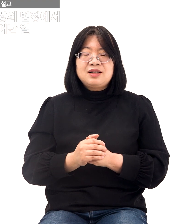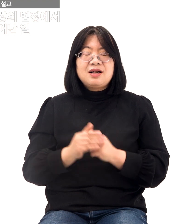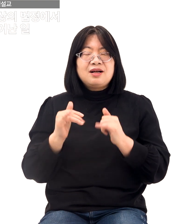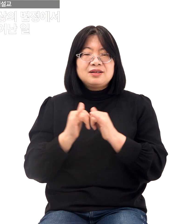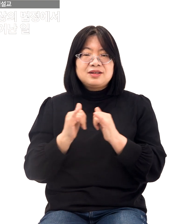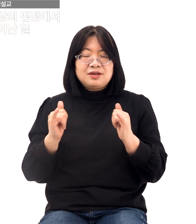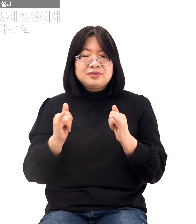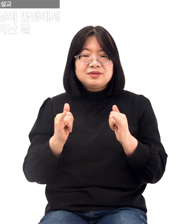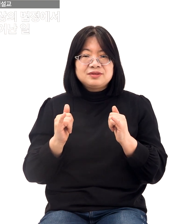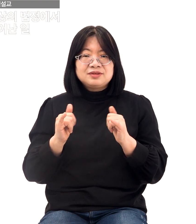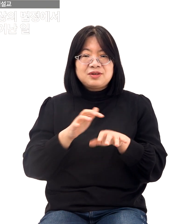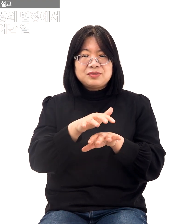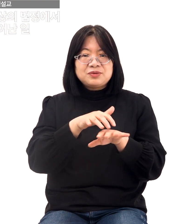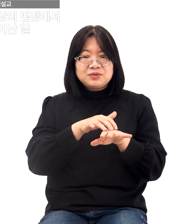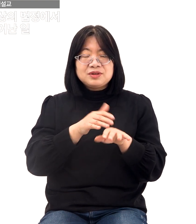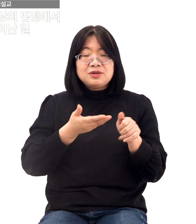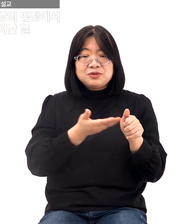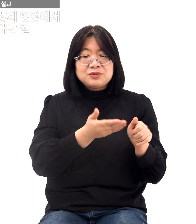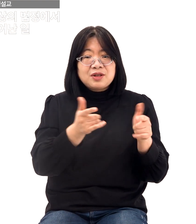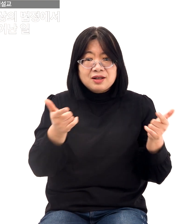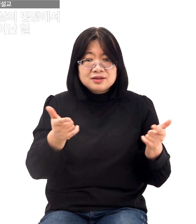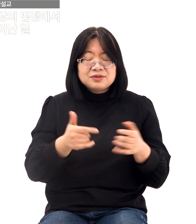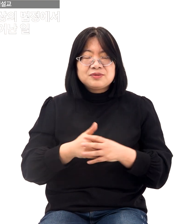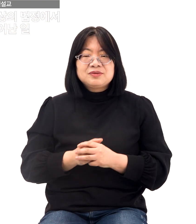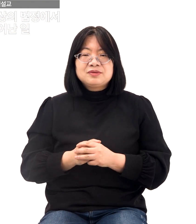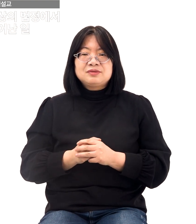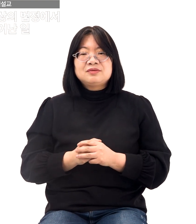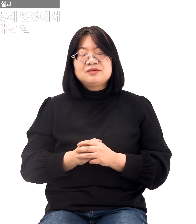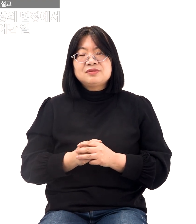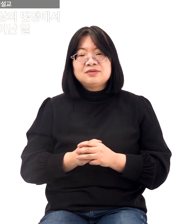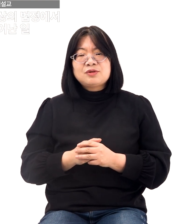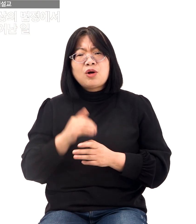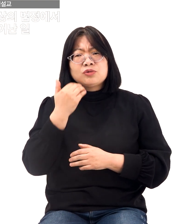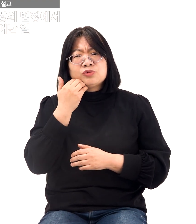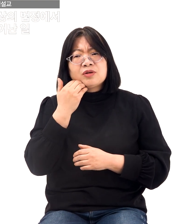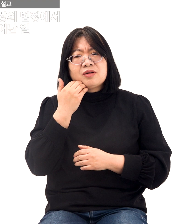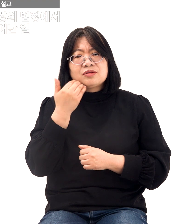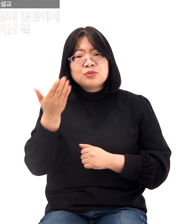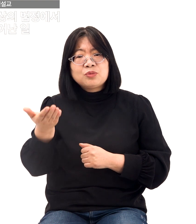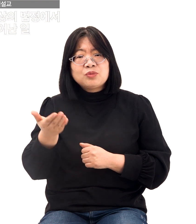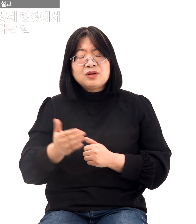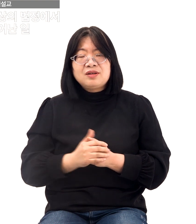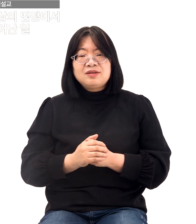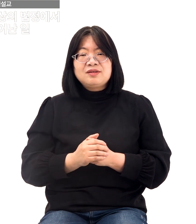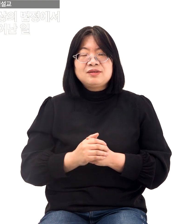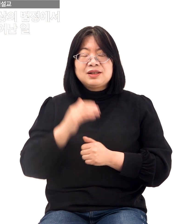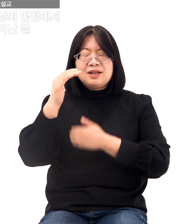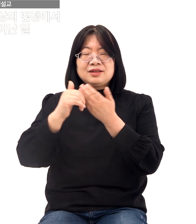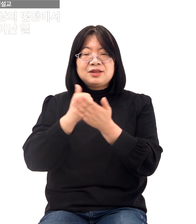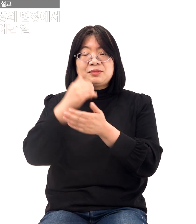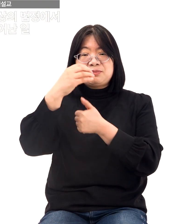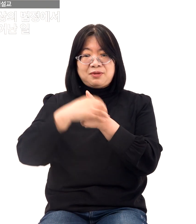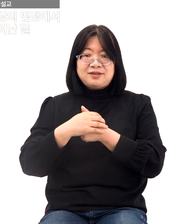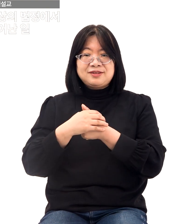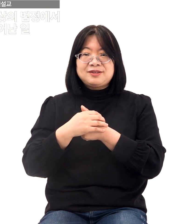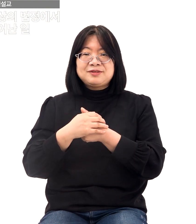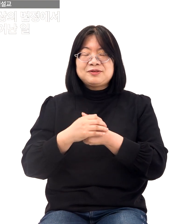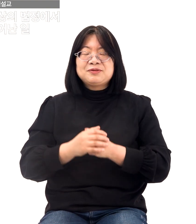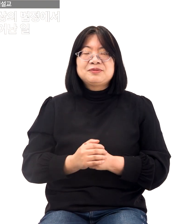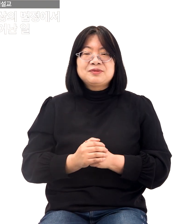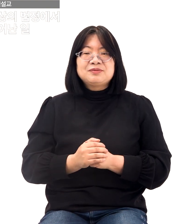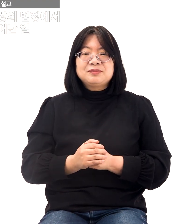사람이 어떤 조직이 주는 직분이 아니라 누가 주는 직분이에요? 하나님이 맡기는